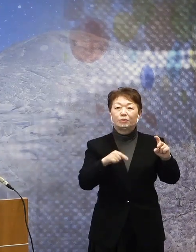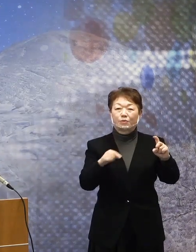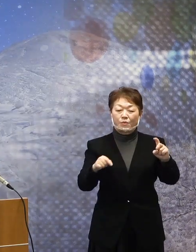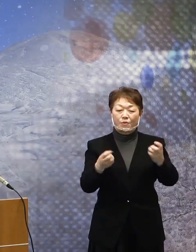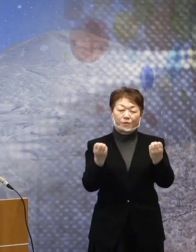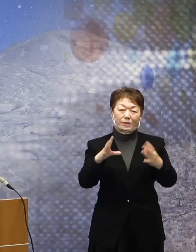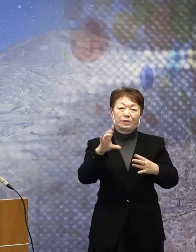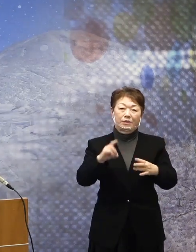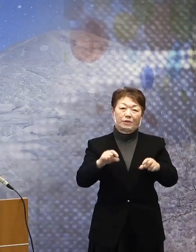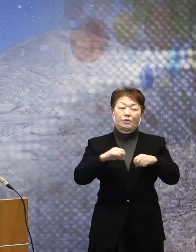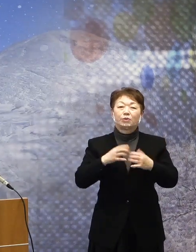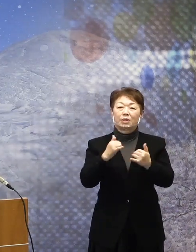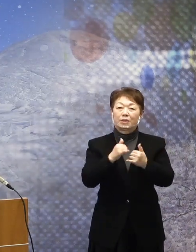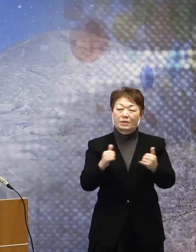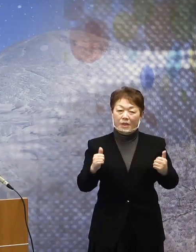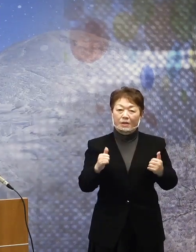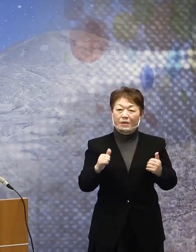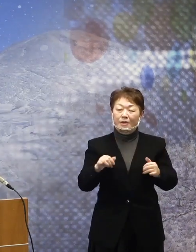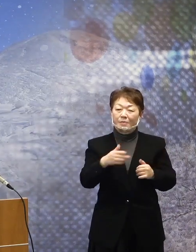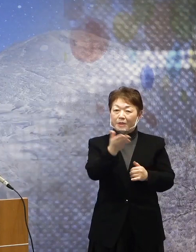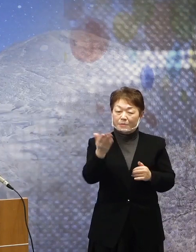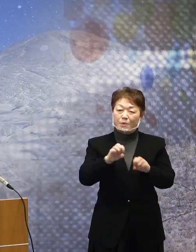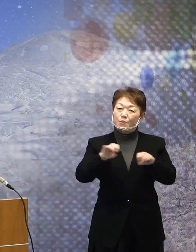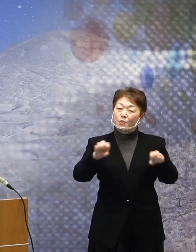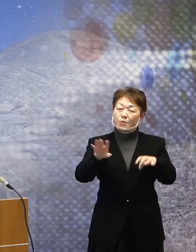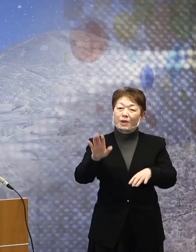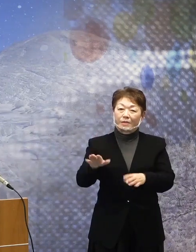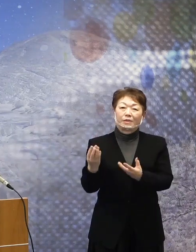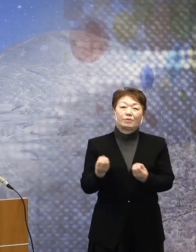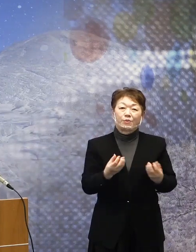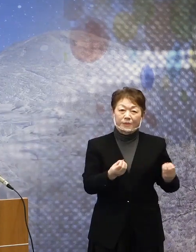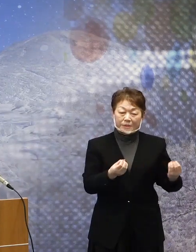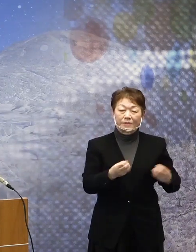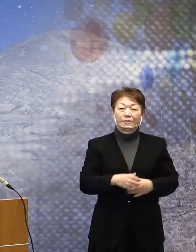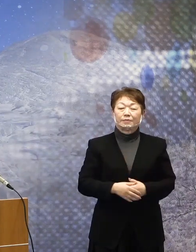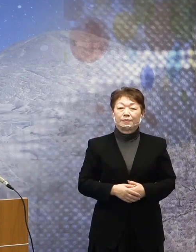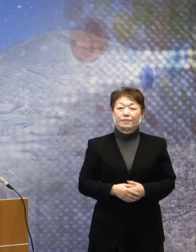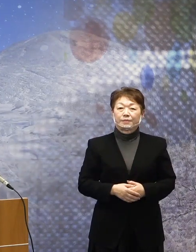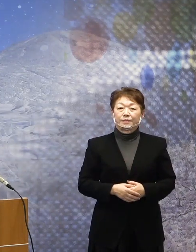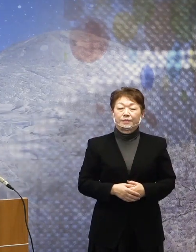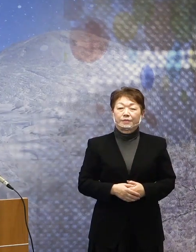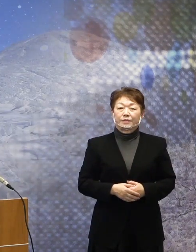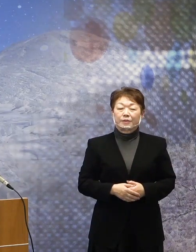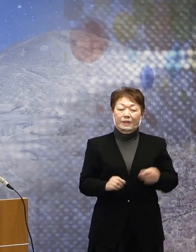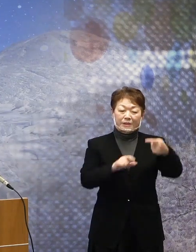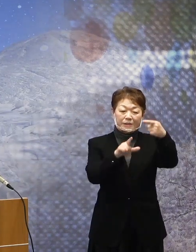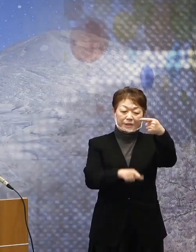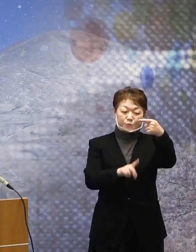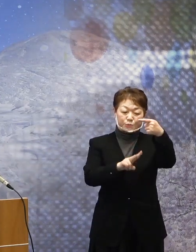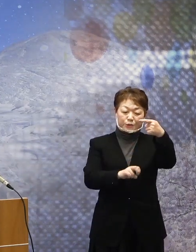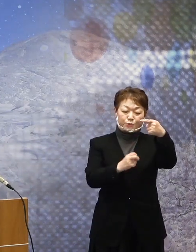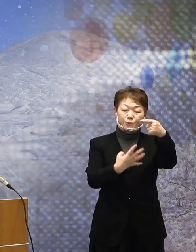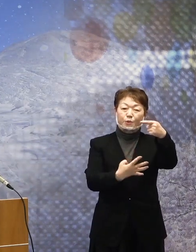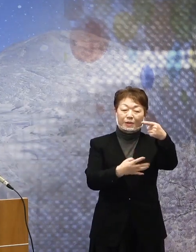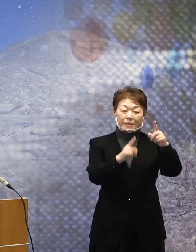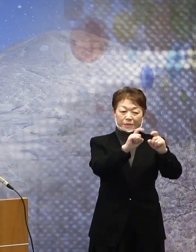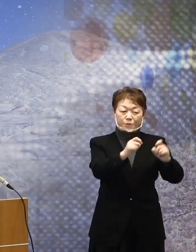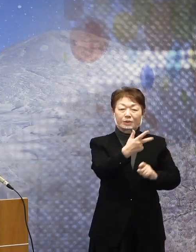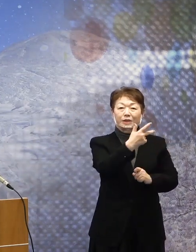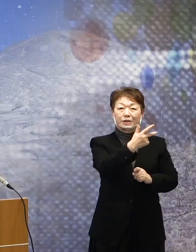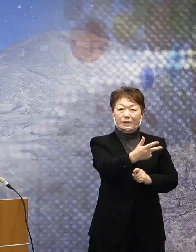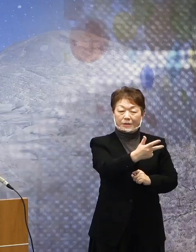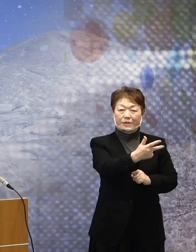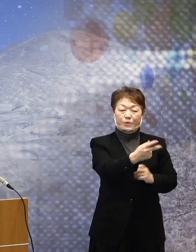これは御社はじめ各社報道もされてますけれども、いわゆる申請時点1月24日の弘前市